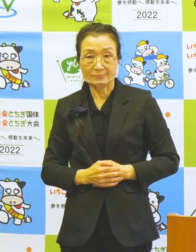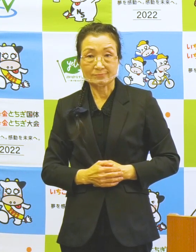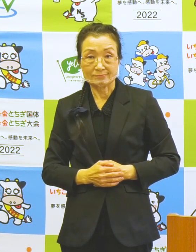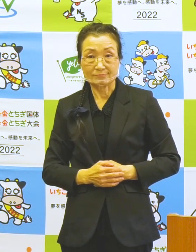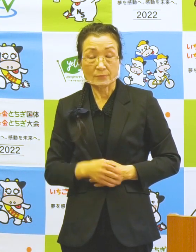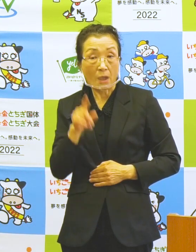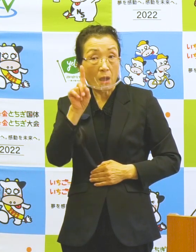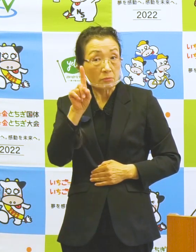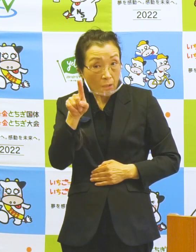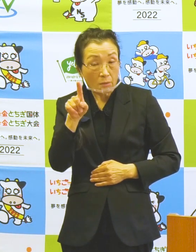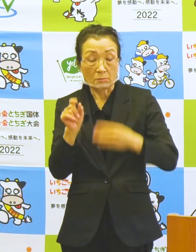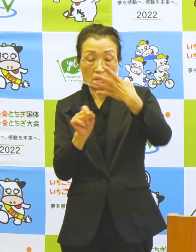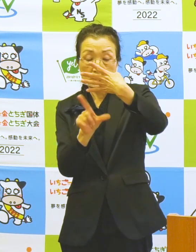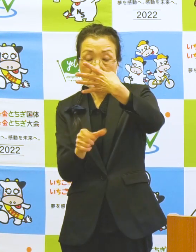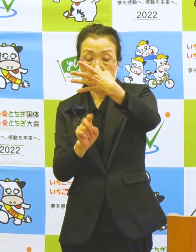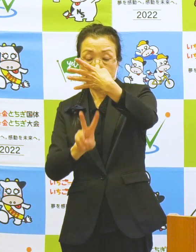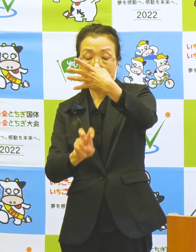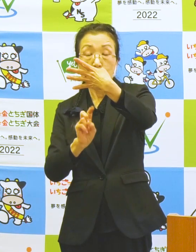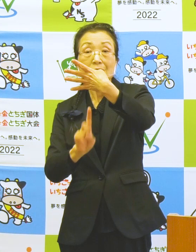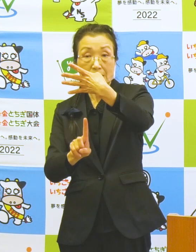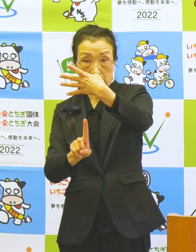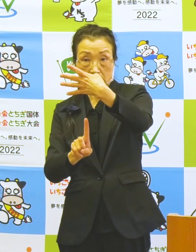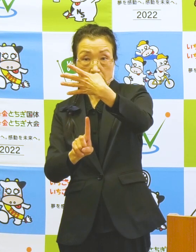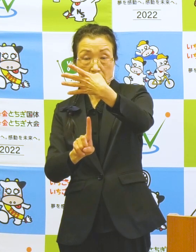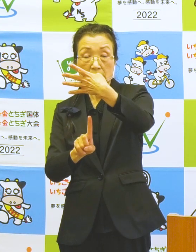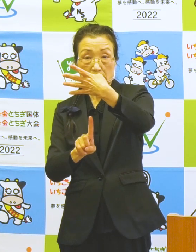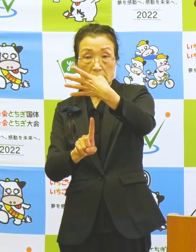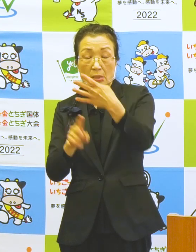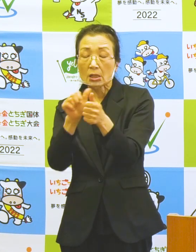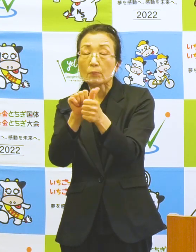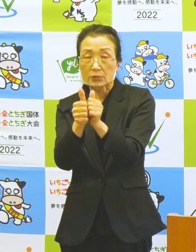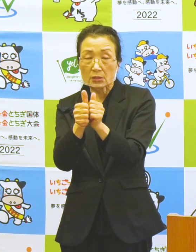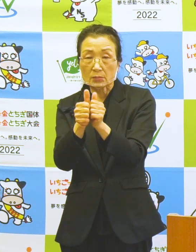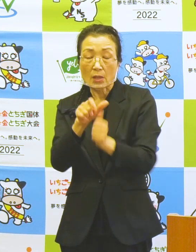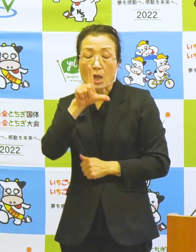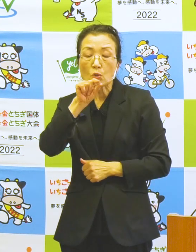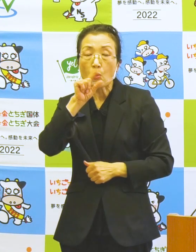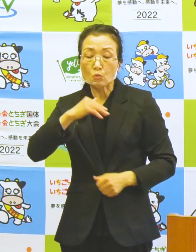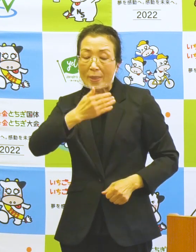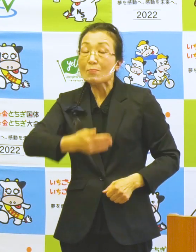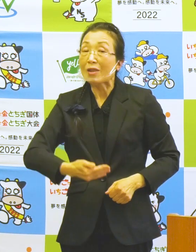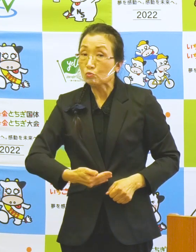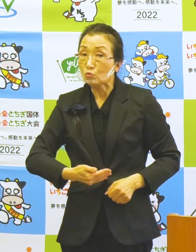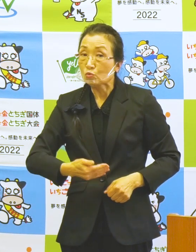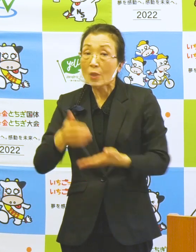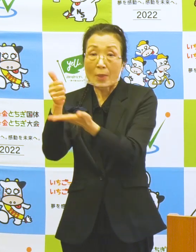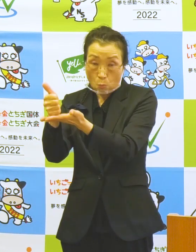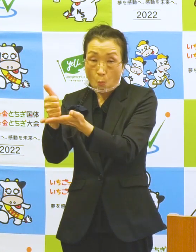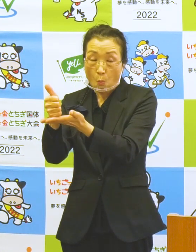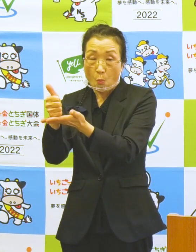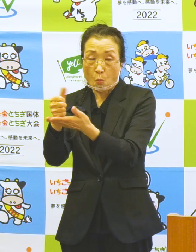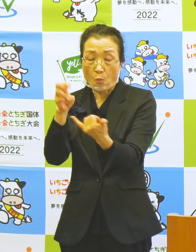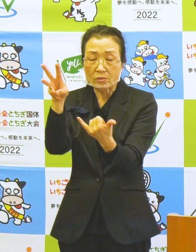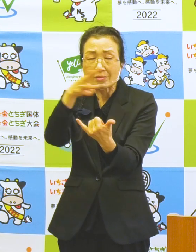明日4月21日には、株式会社ヨークベニマル様と災